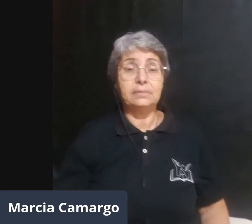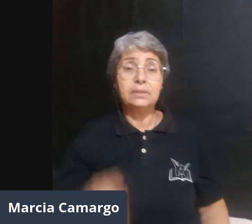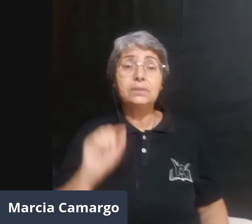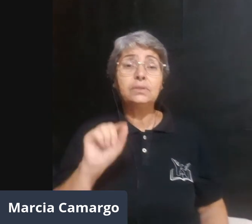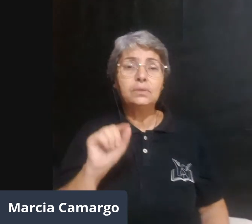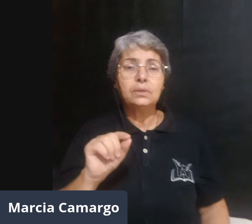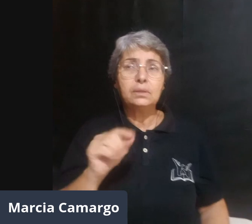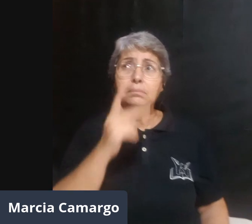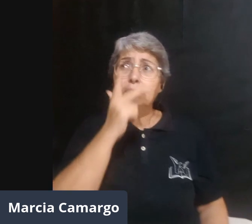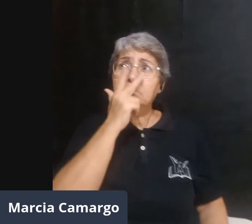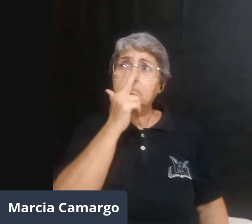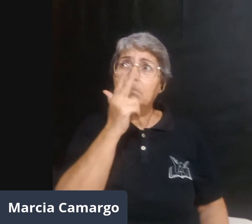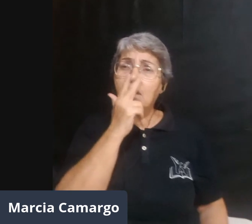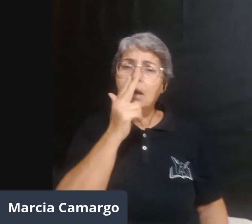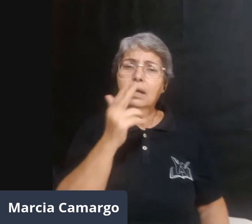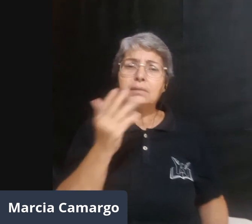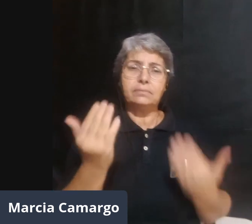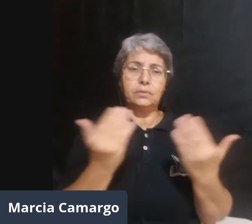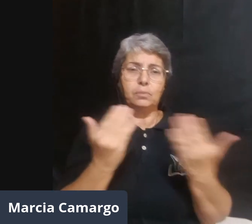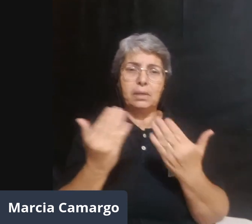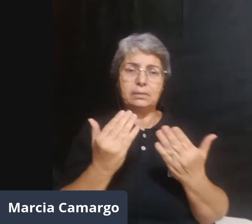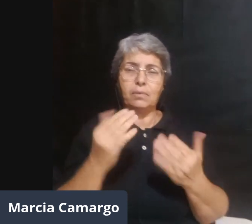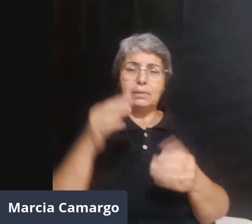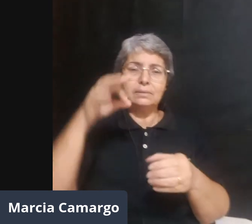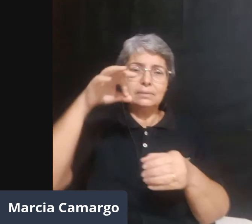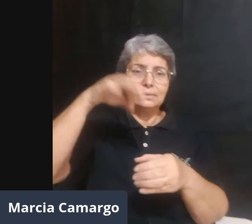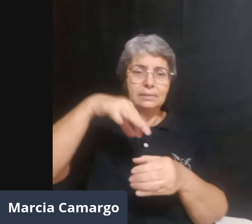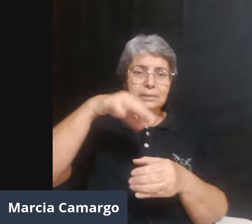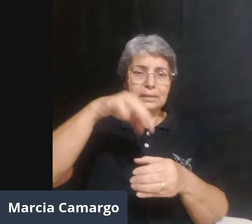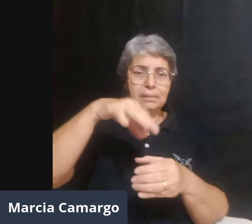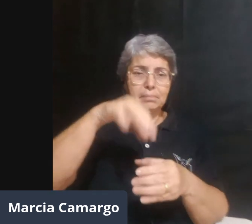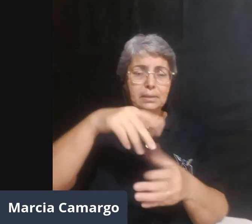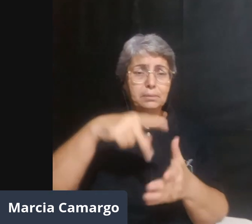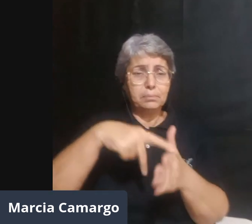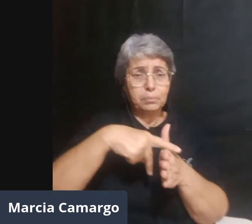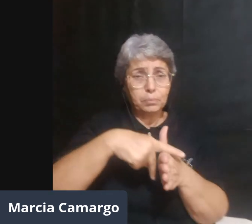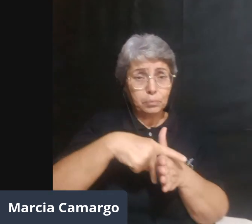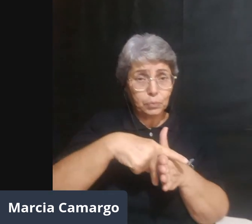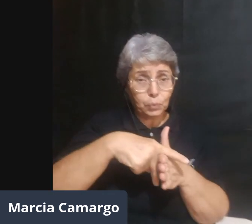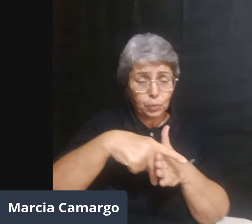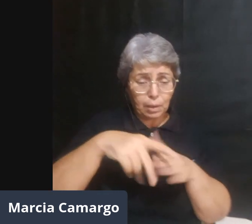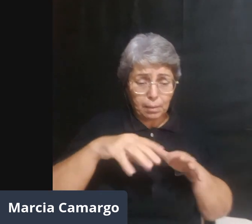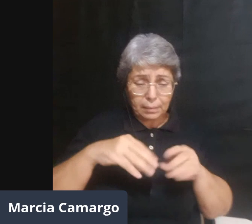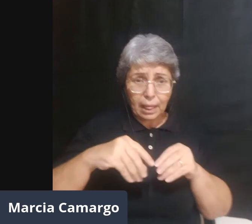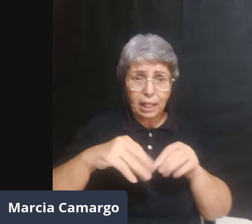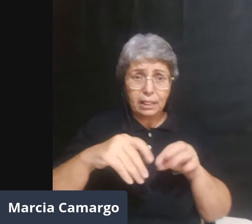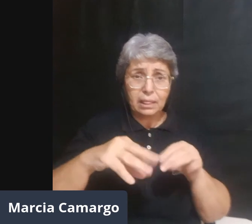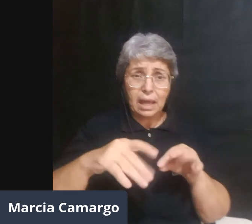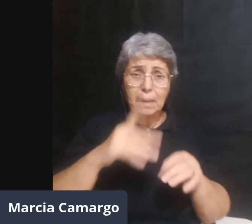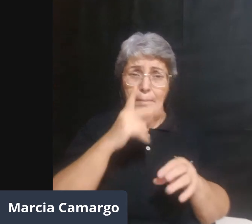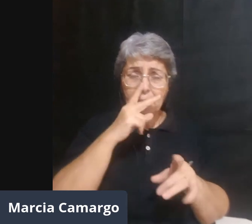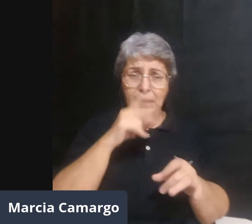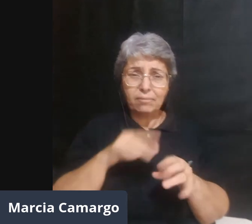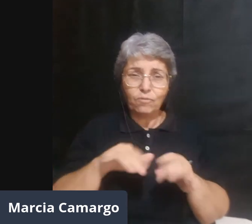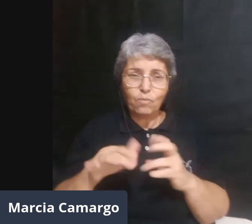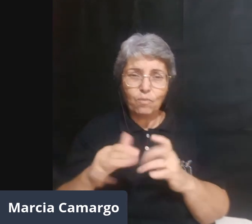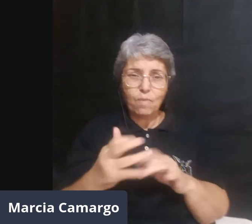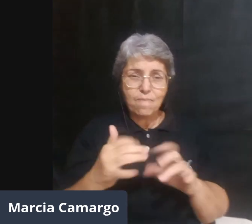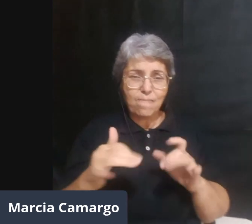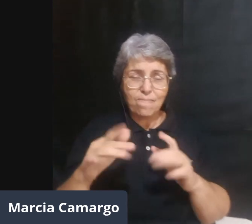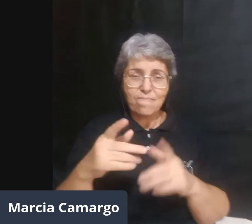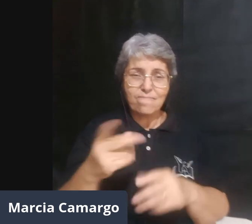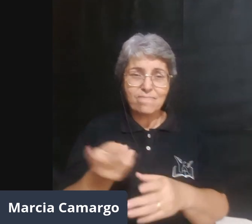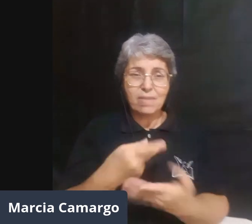pura caindo num solo que também continha ervas daninhas. A erva do amor do